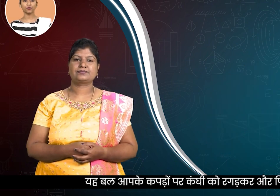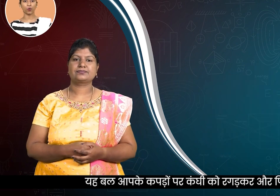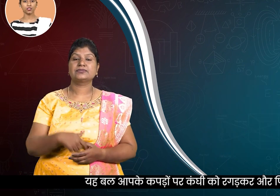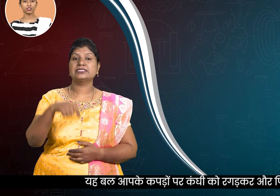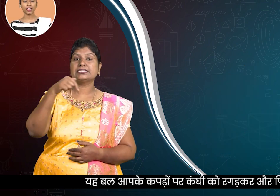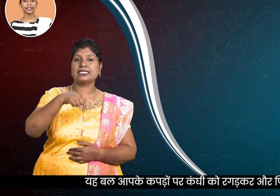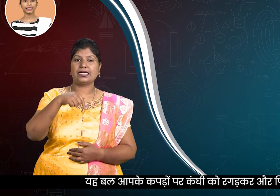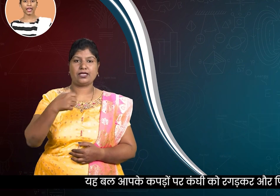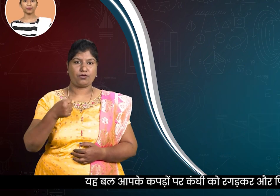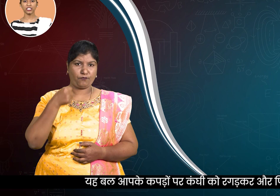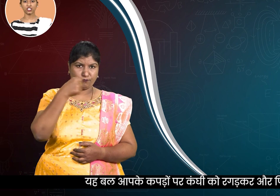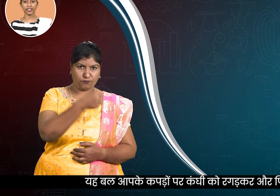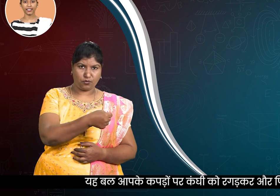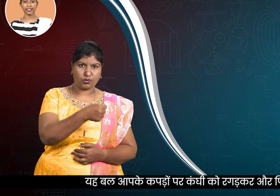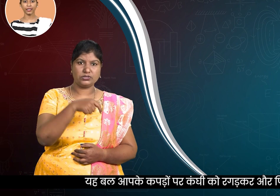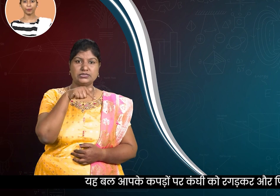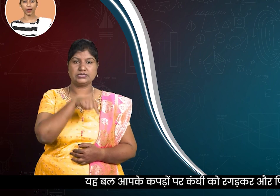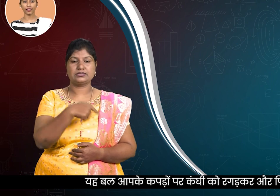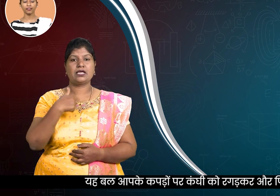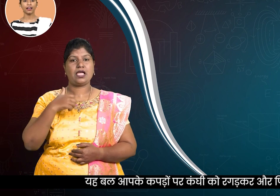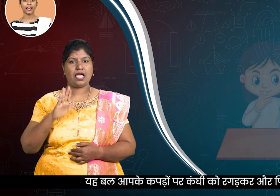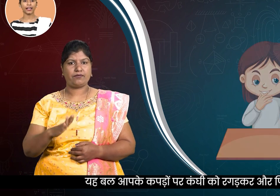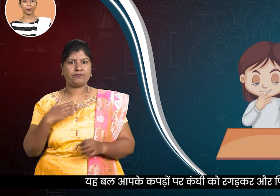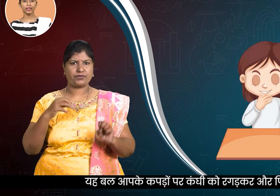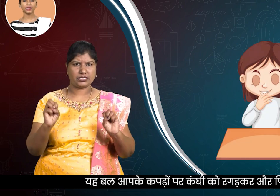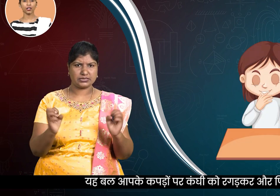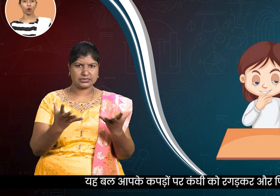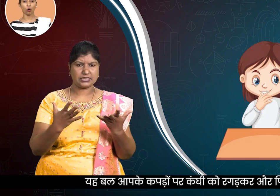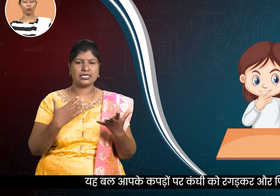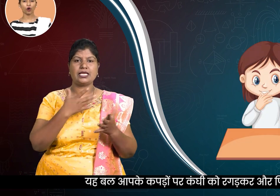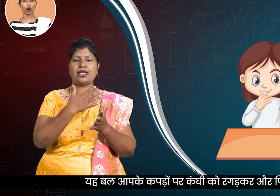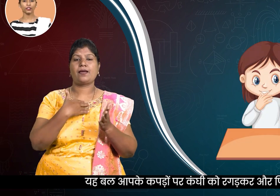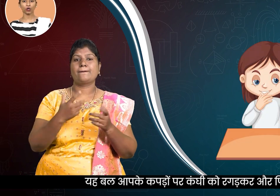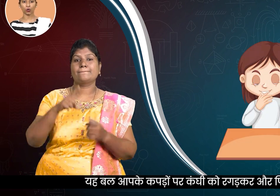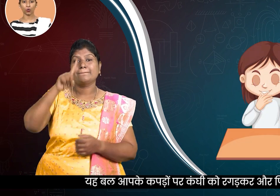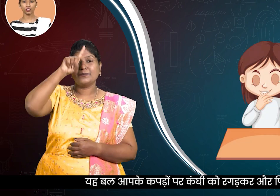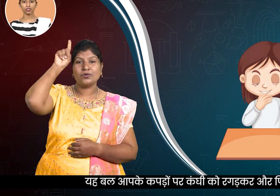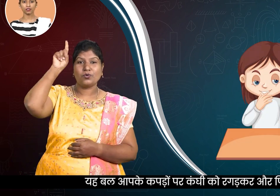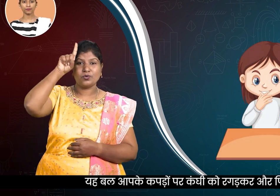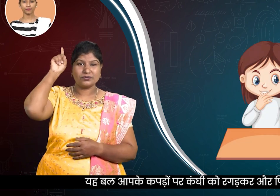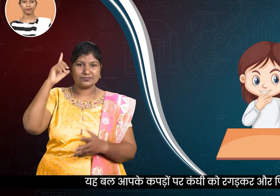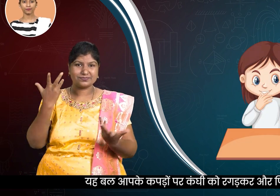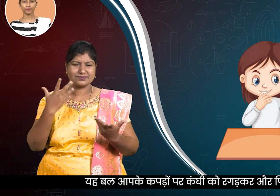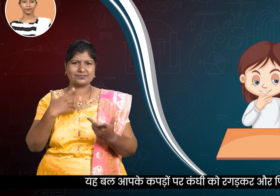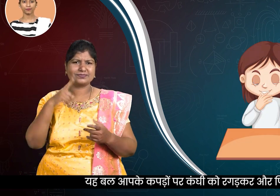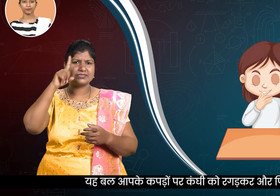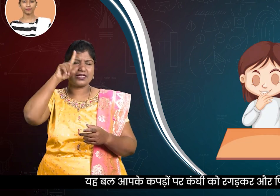ये बल आपके कपड़ों पर कंघी को रगड़कर और फिर